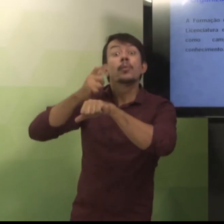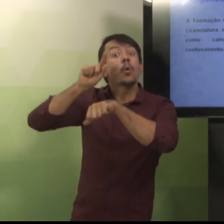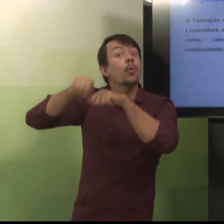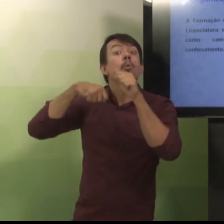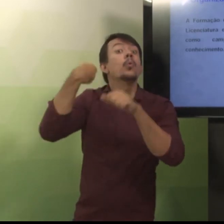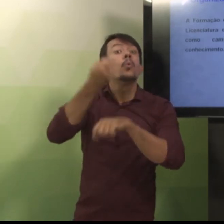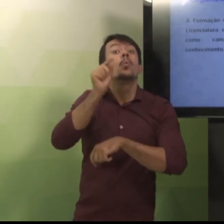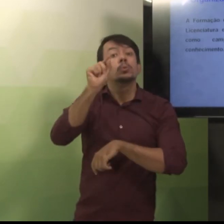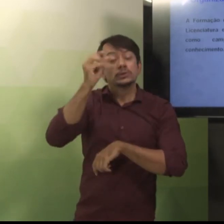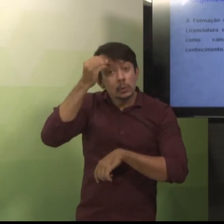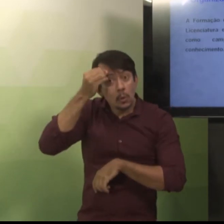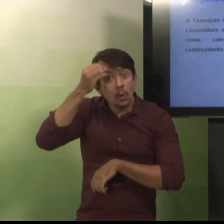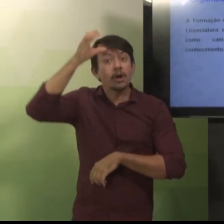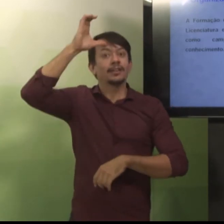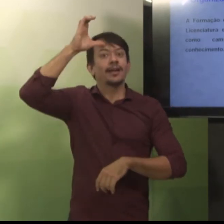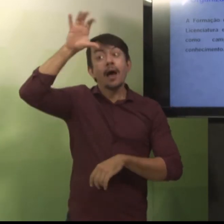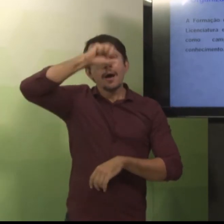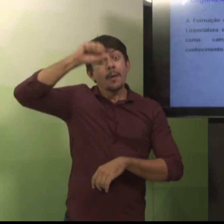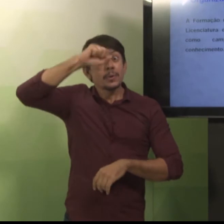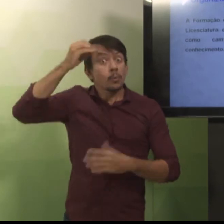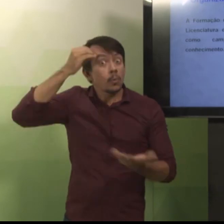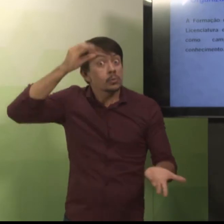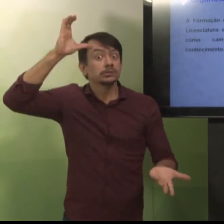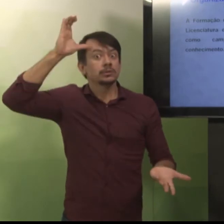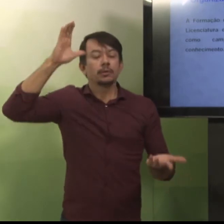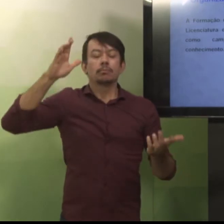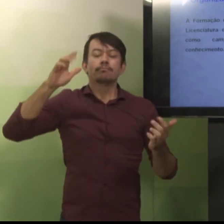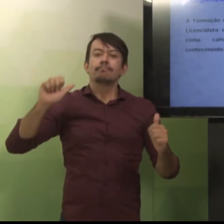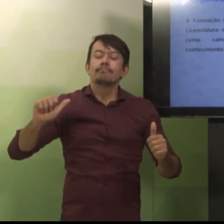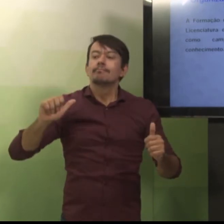disciplinas, adquiriram conhecimento, aprendizagens.